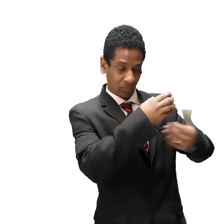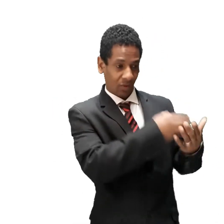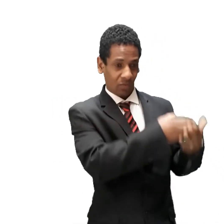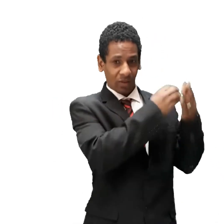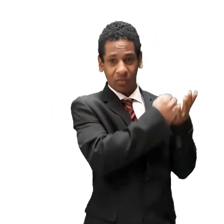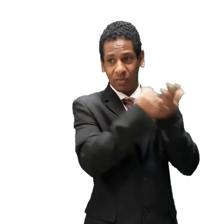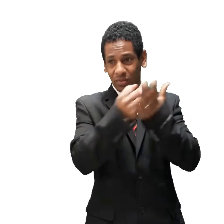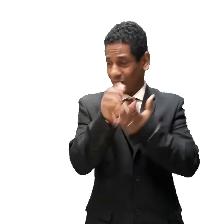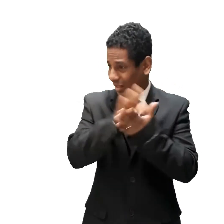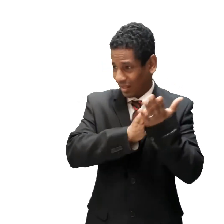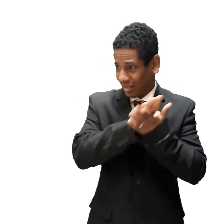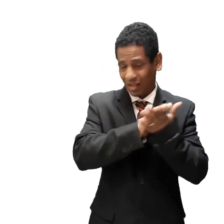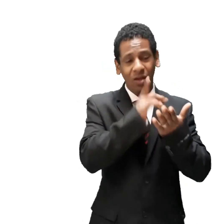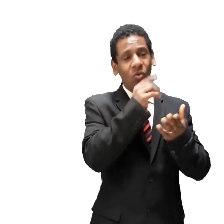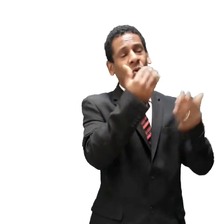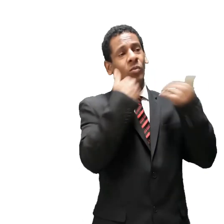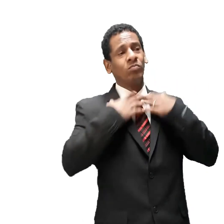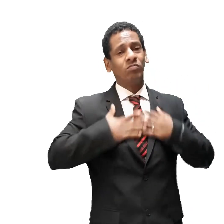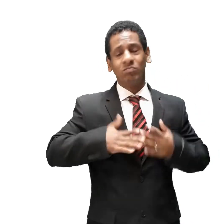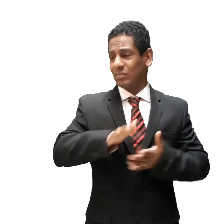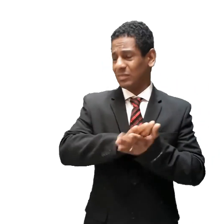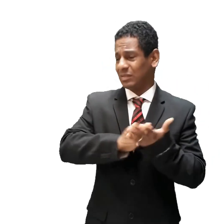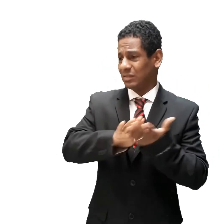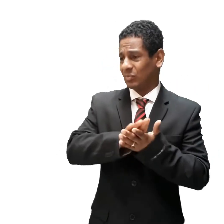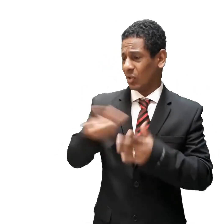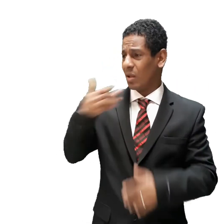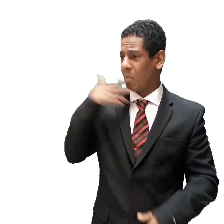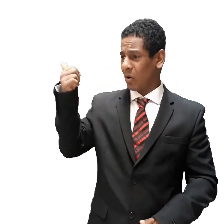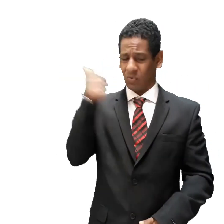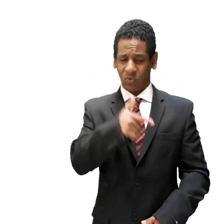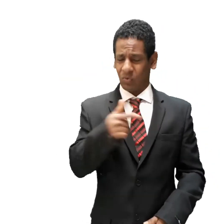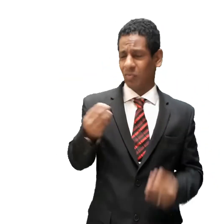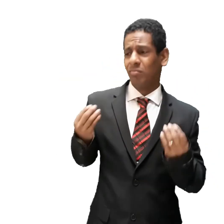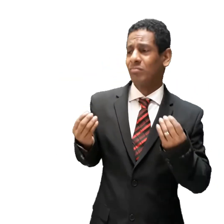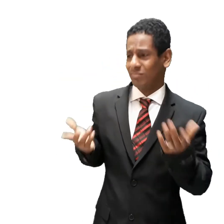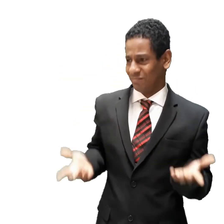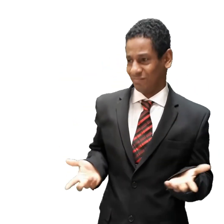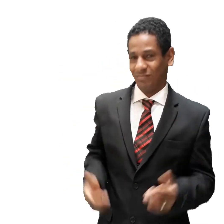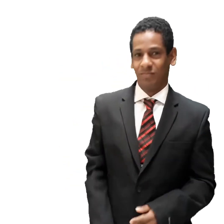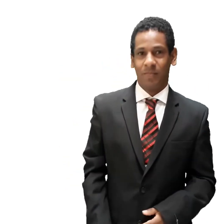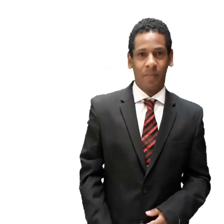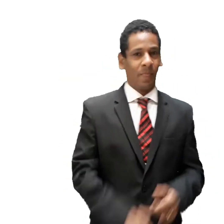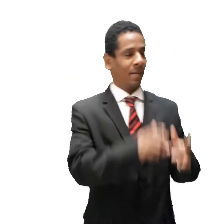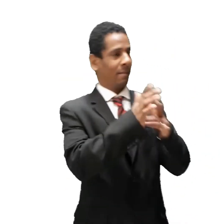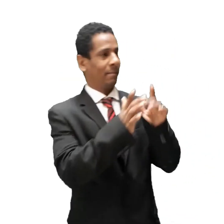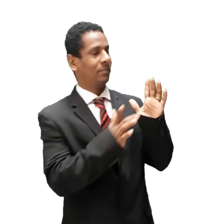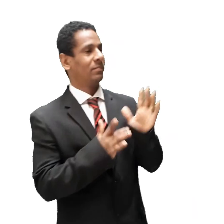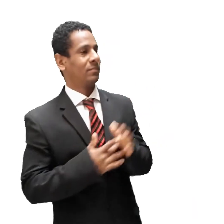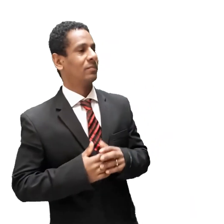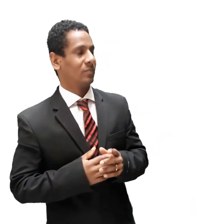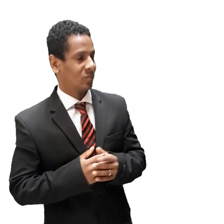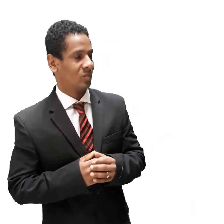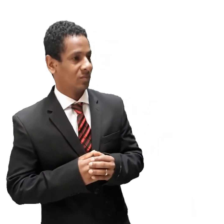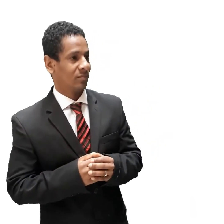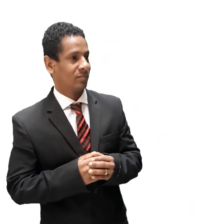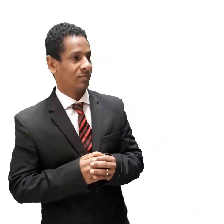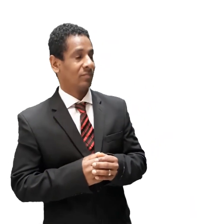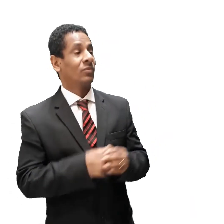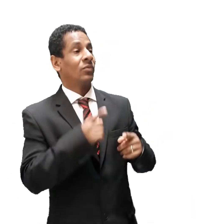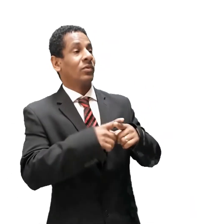ela questionava, né? Como assim eu nunca mais pegaria água? Ela não entendeu. E